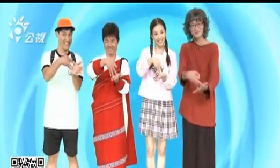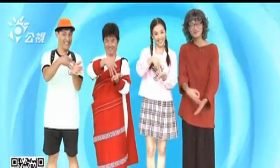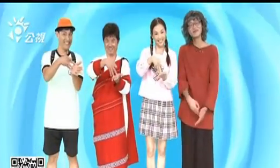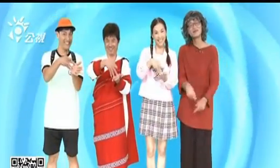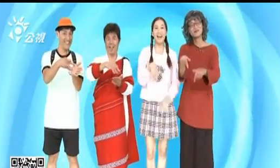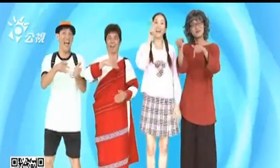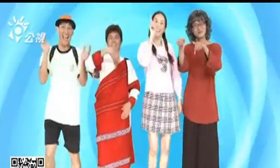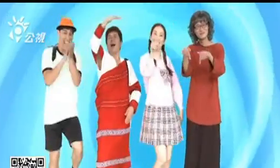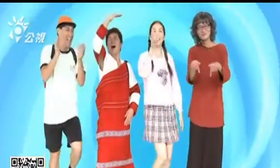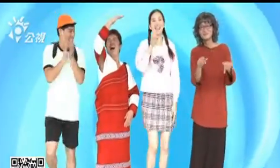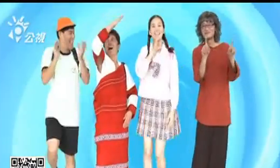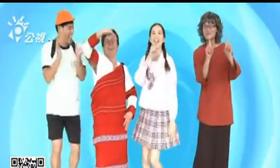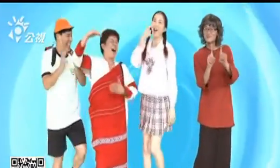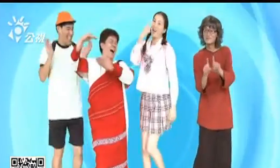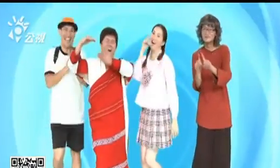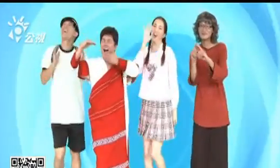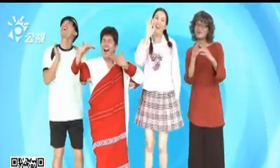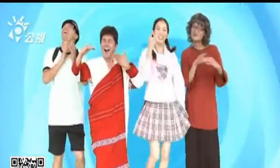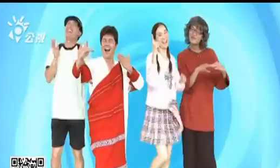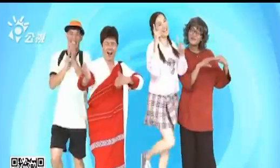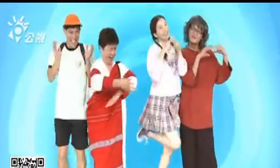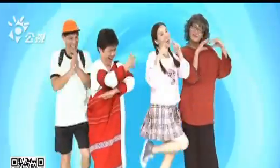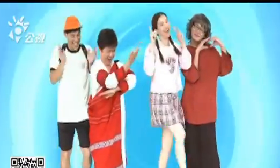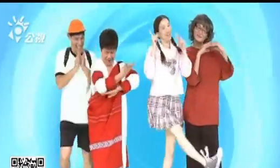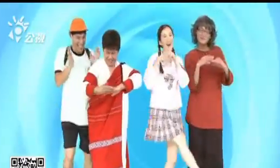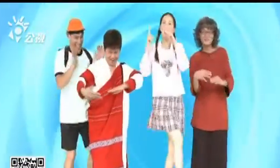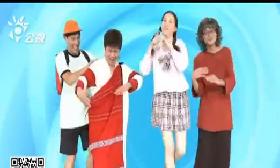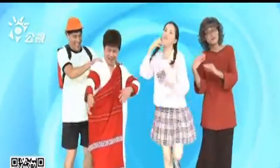哦。 是我的沙哑沙。